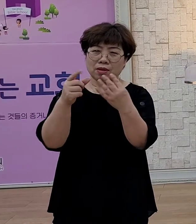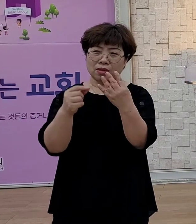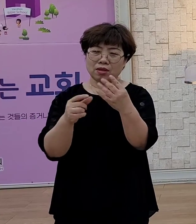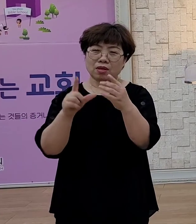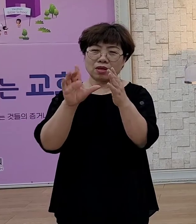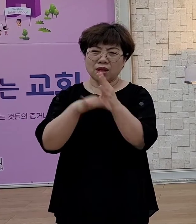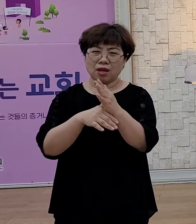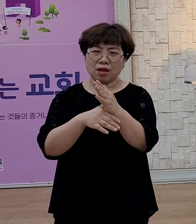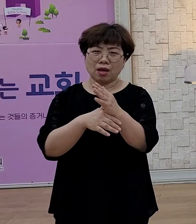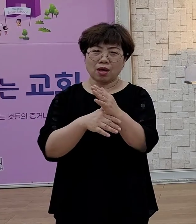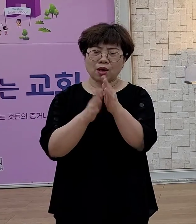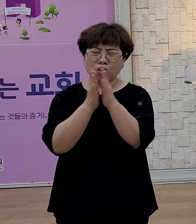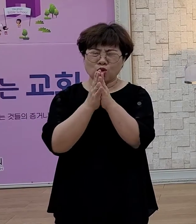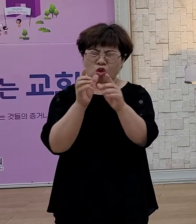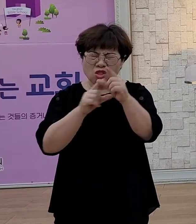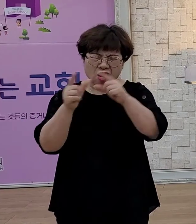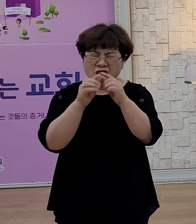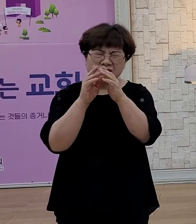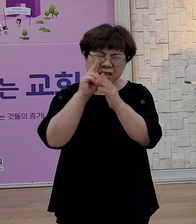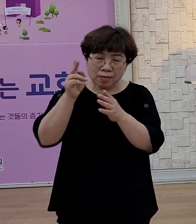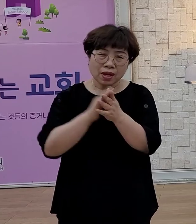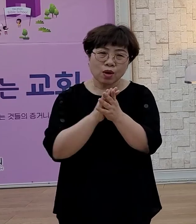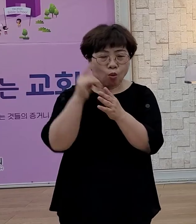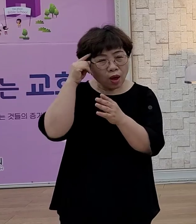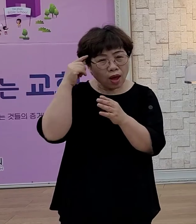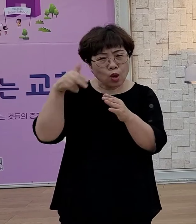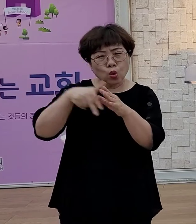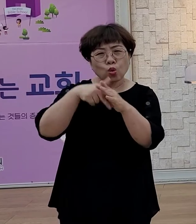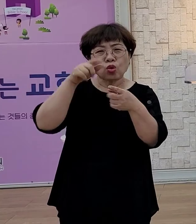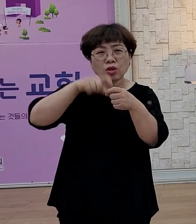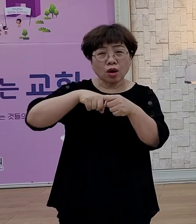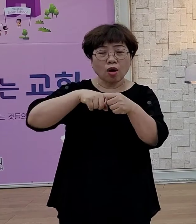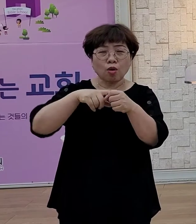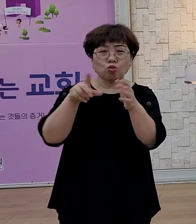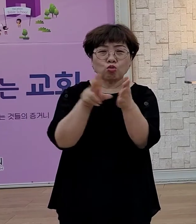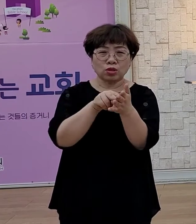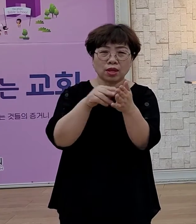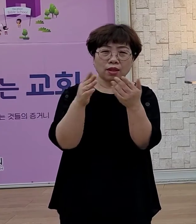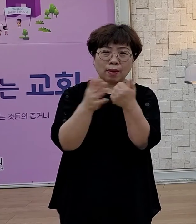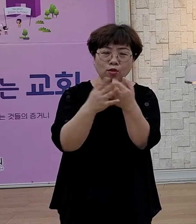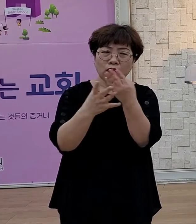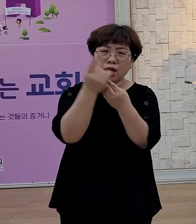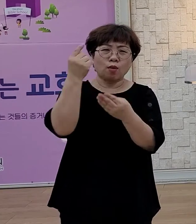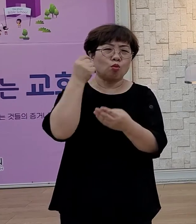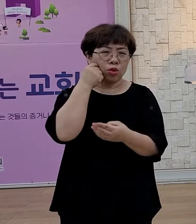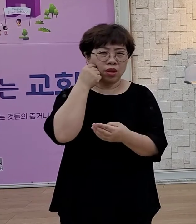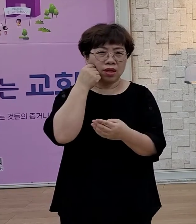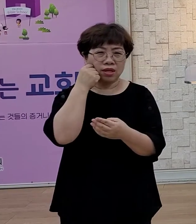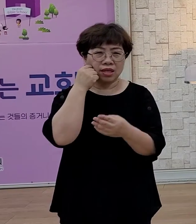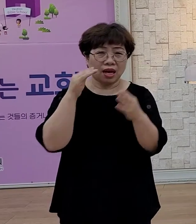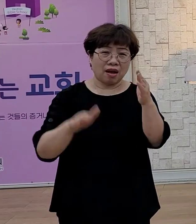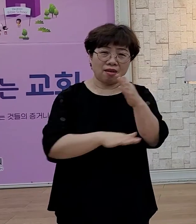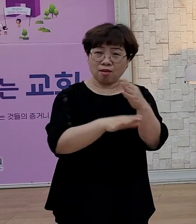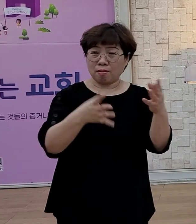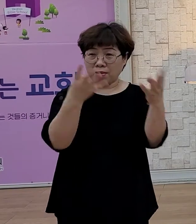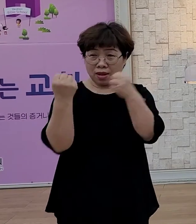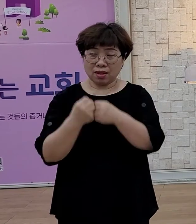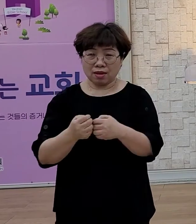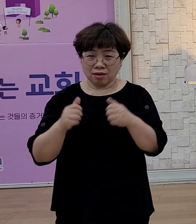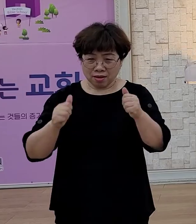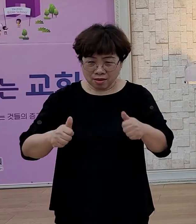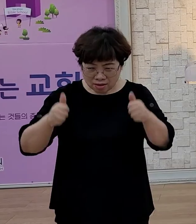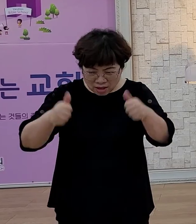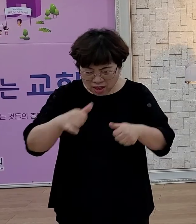기도가 배로 나옵니다. 이 종교적인 문제로 하나 되지 못한 가정은 제사도 해야 되고 막